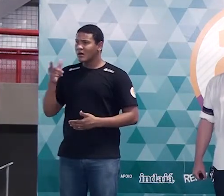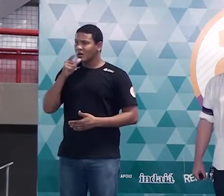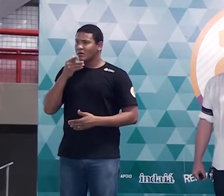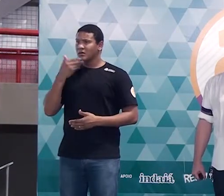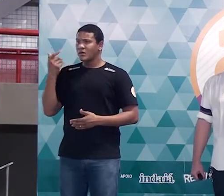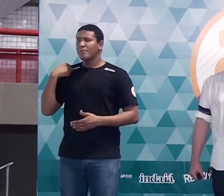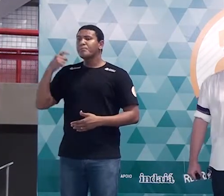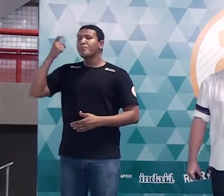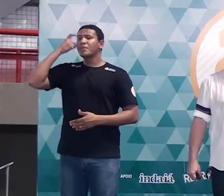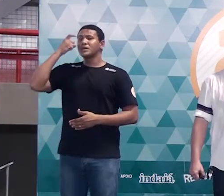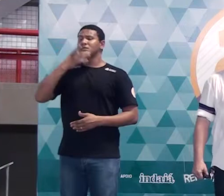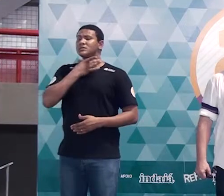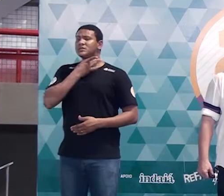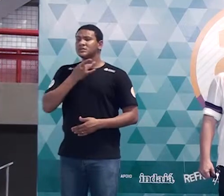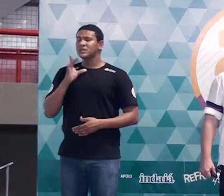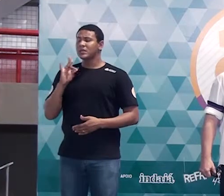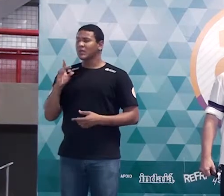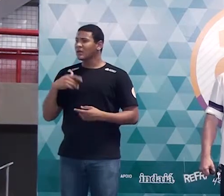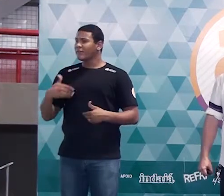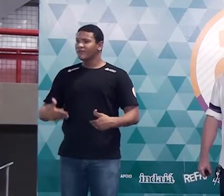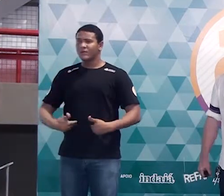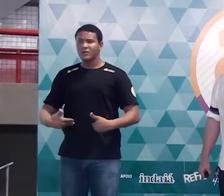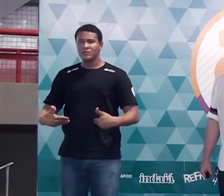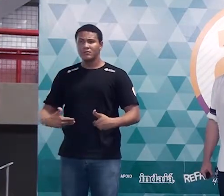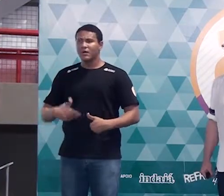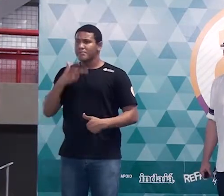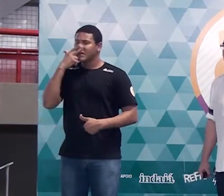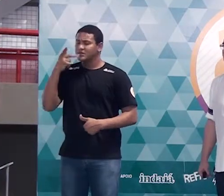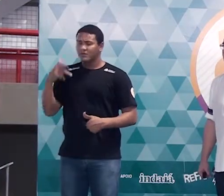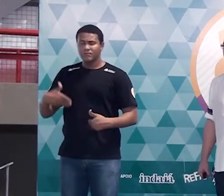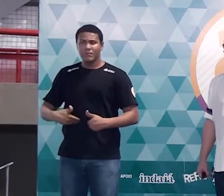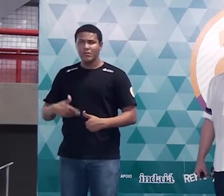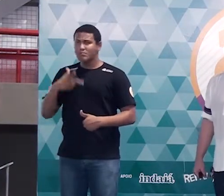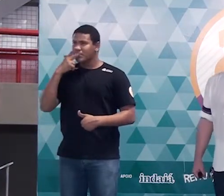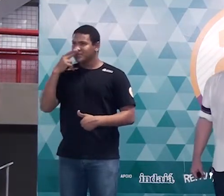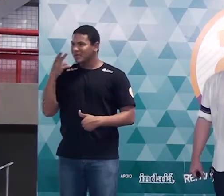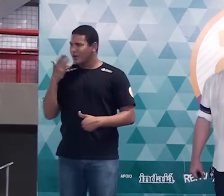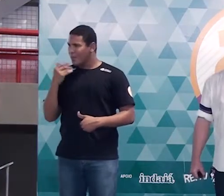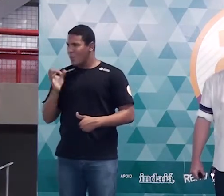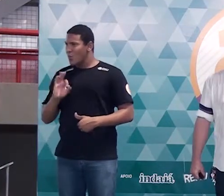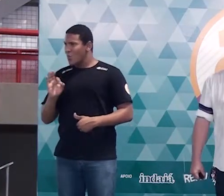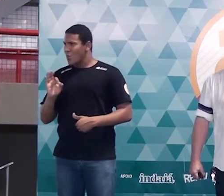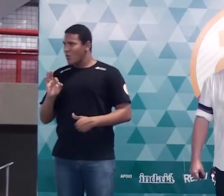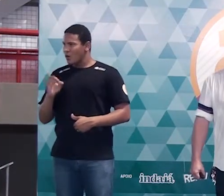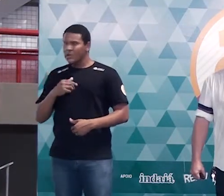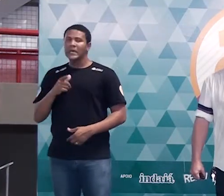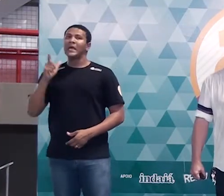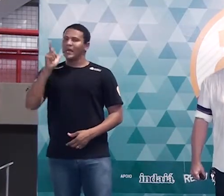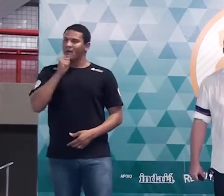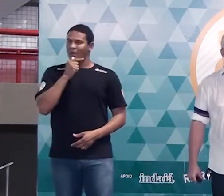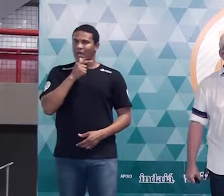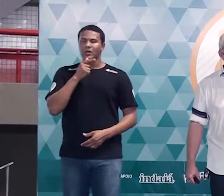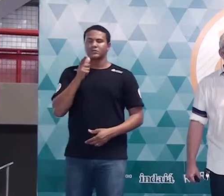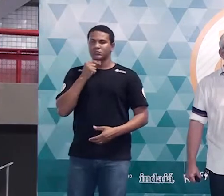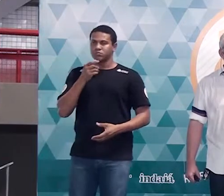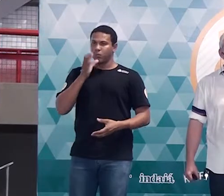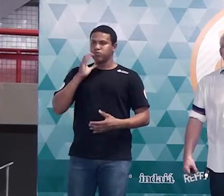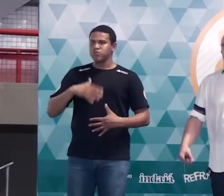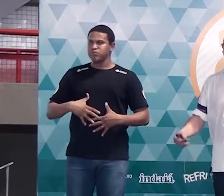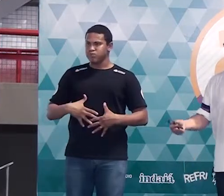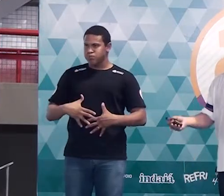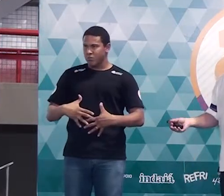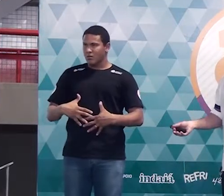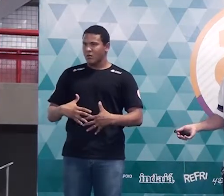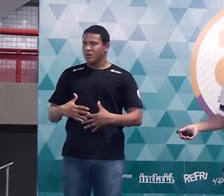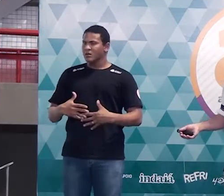com sede, com fome, porque quando a gente está com fome e não tem comida, a gente toma bastante água para encher a barriga.